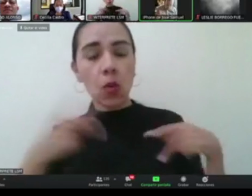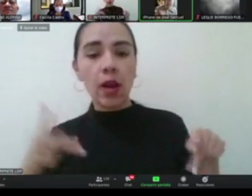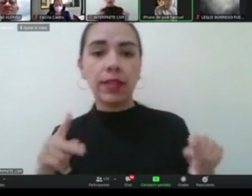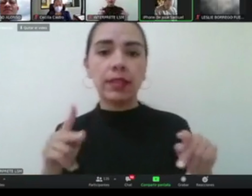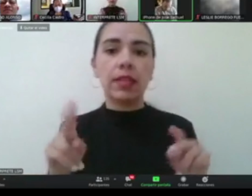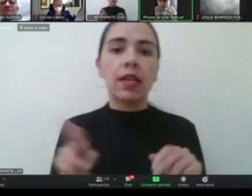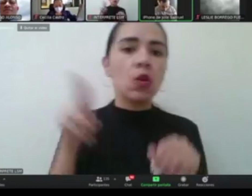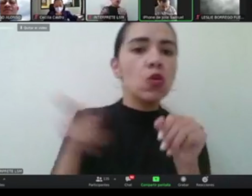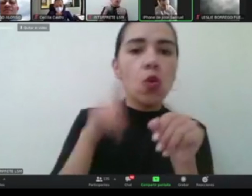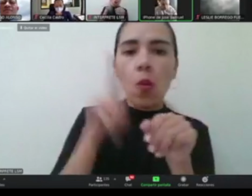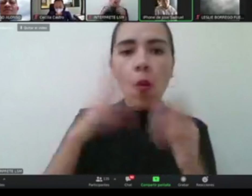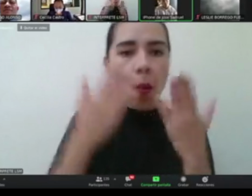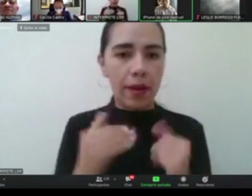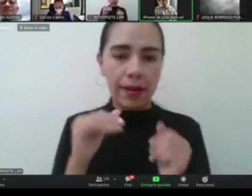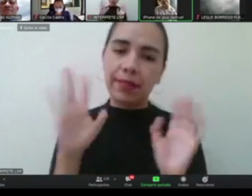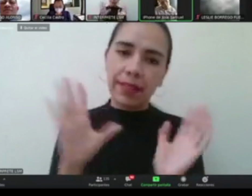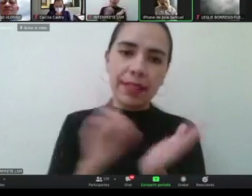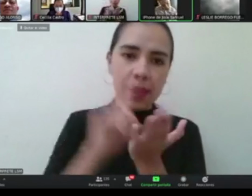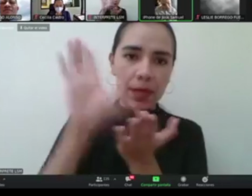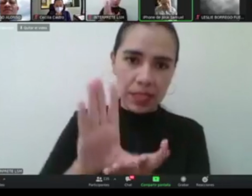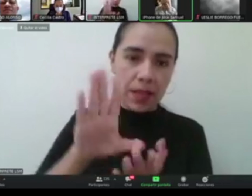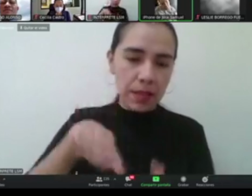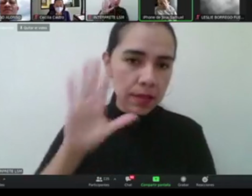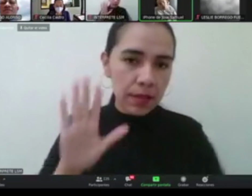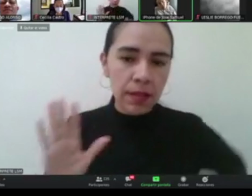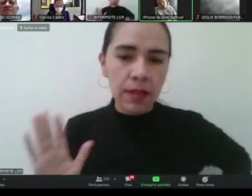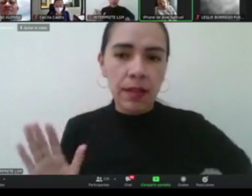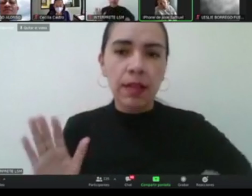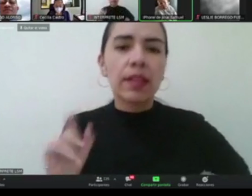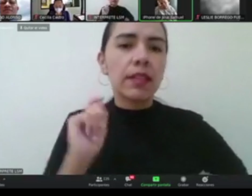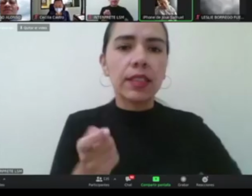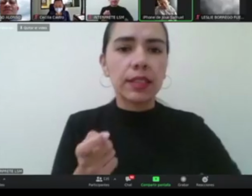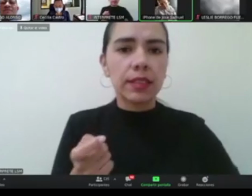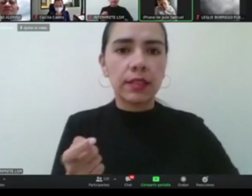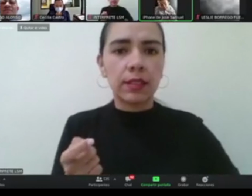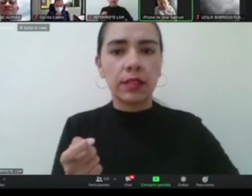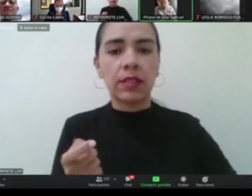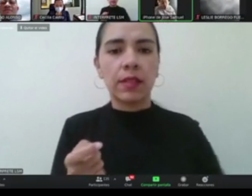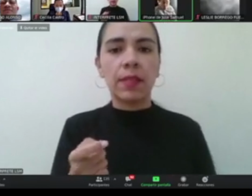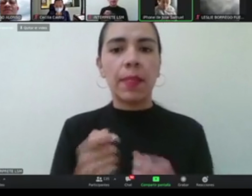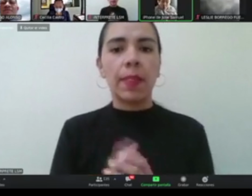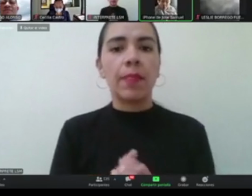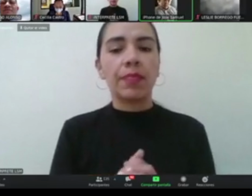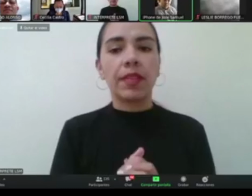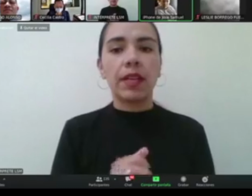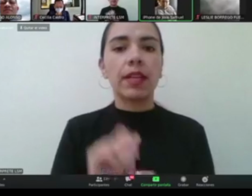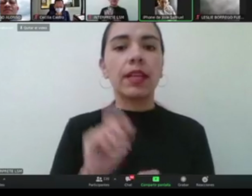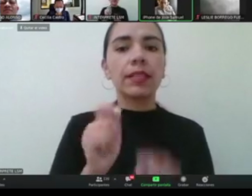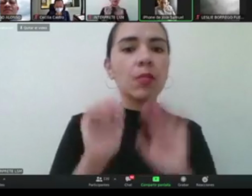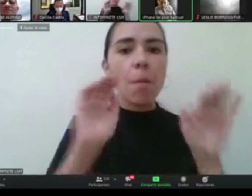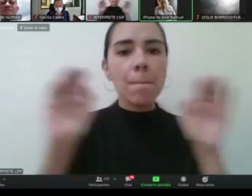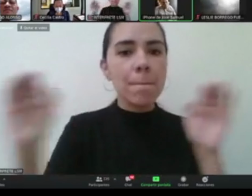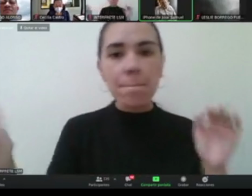estándar, ¿verdad? Que no presentan algún tipo de discapacidad, somos quienes estamos llamados a construir puentes,